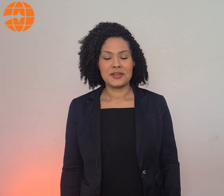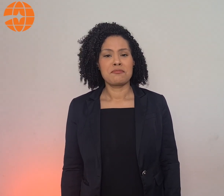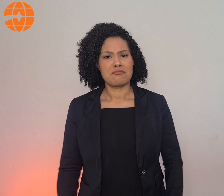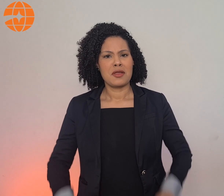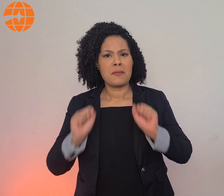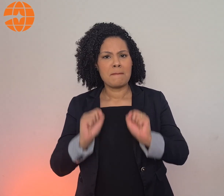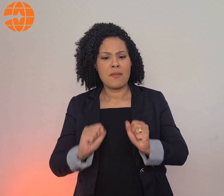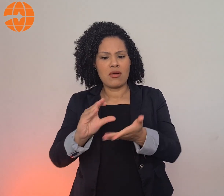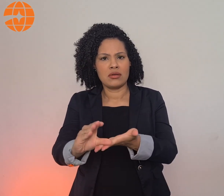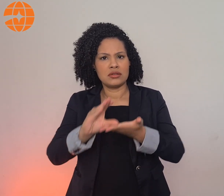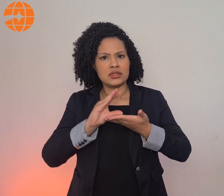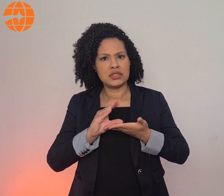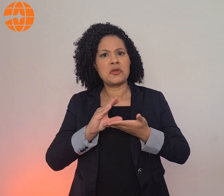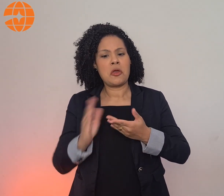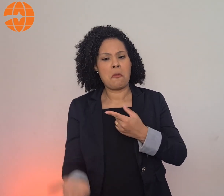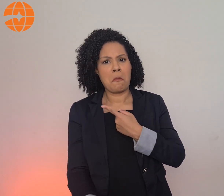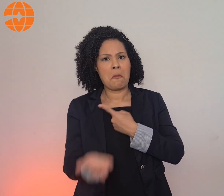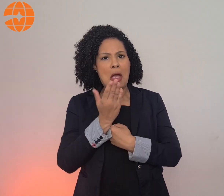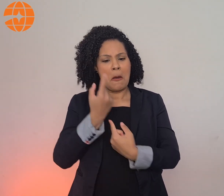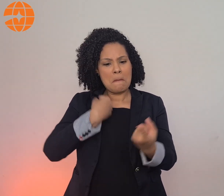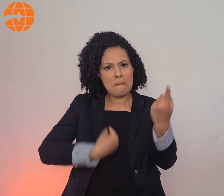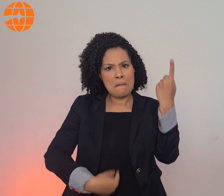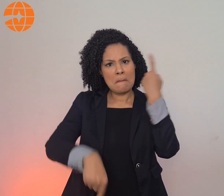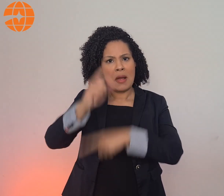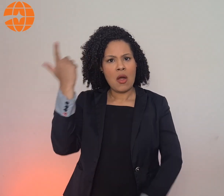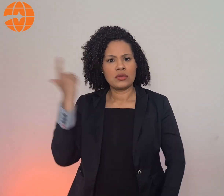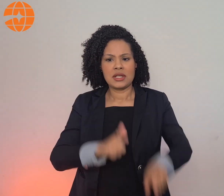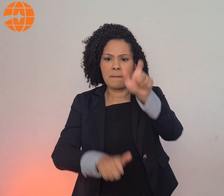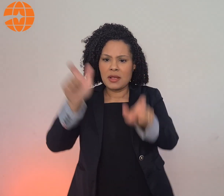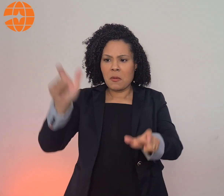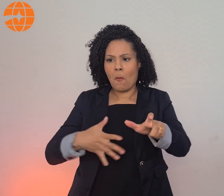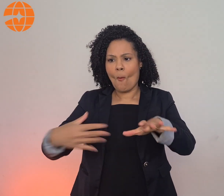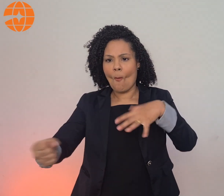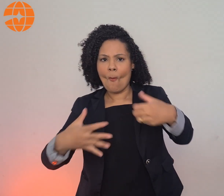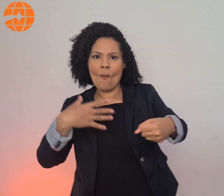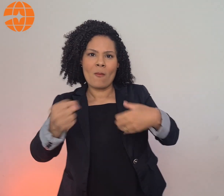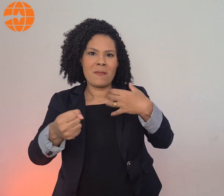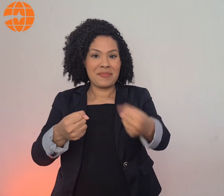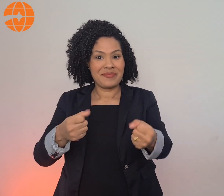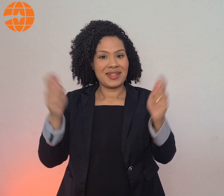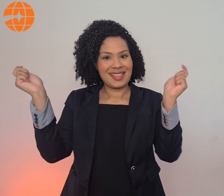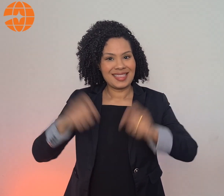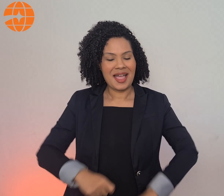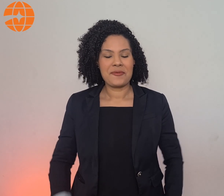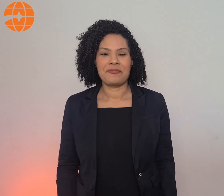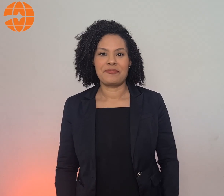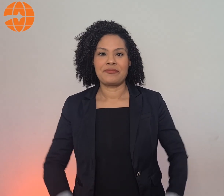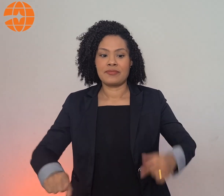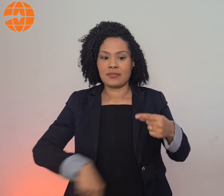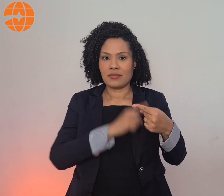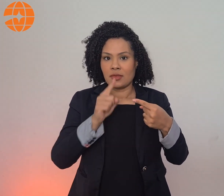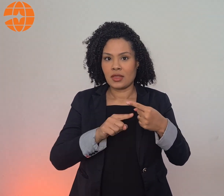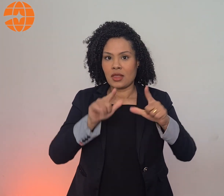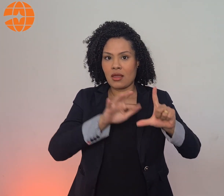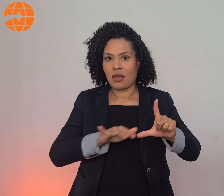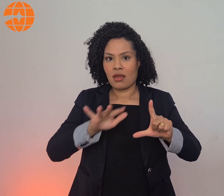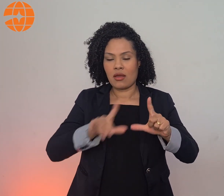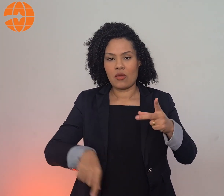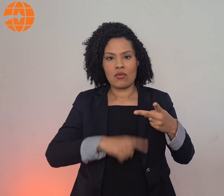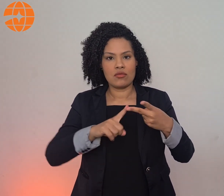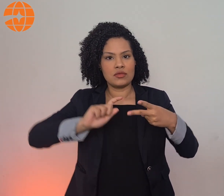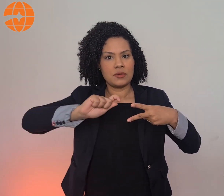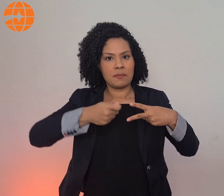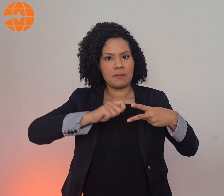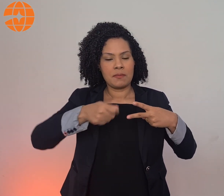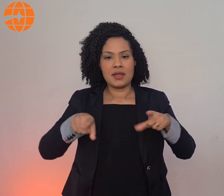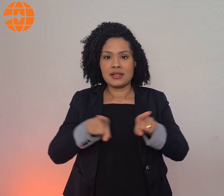Contribua para que esse trabalho avance e alcance mais vidas. Vamos deixar a seguir o QR Code, a chave